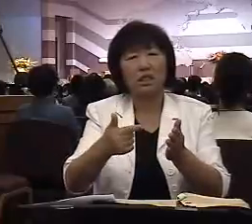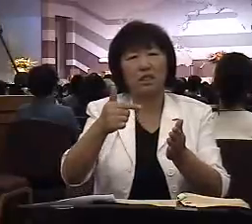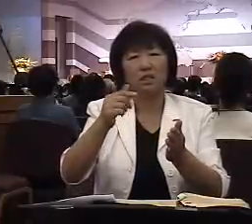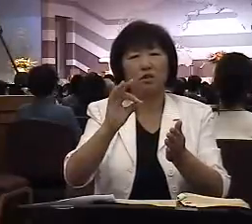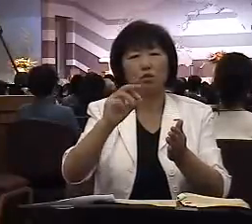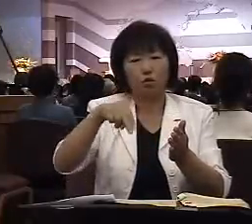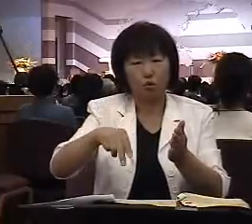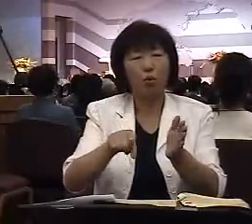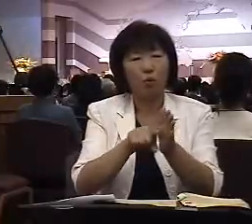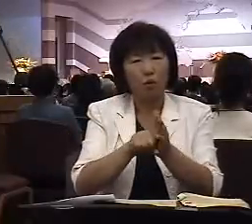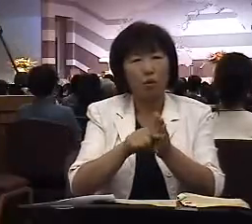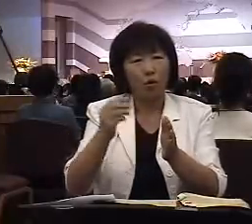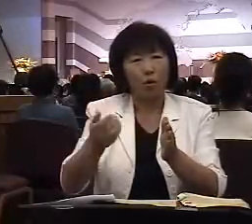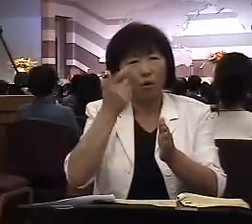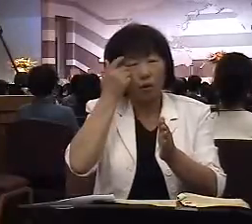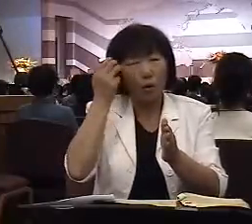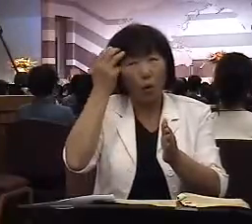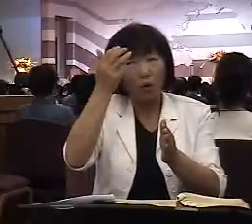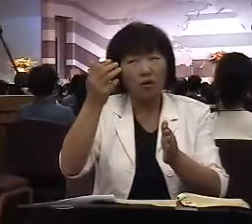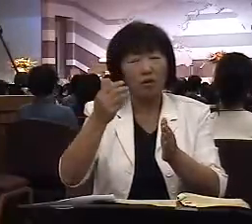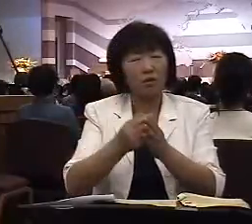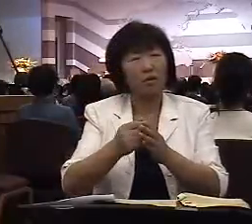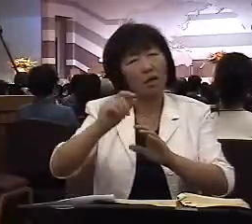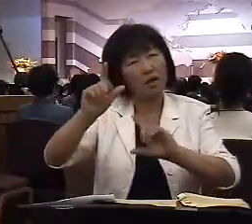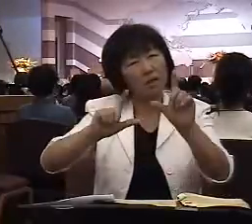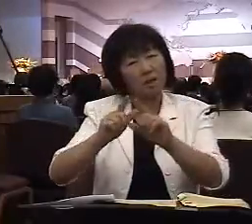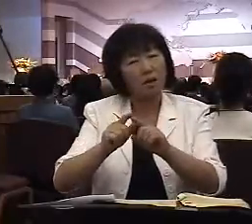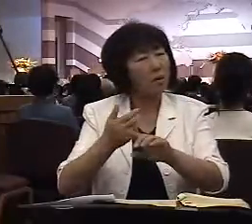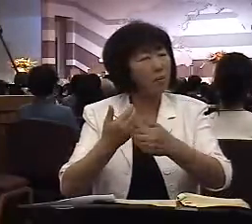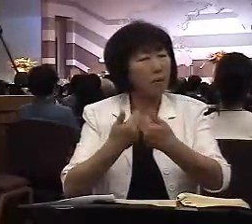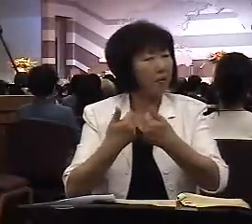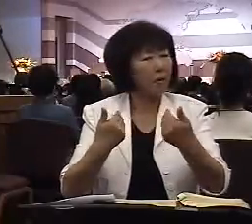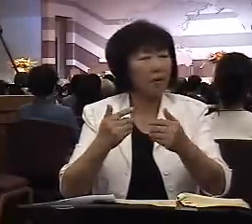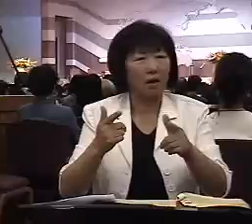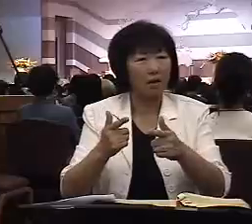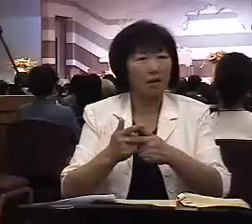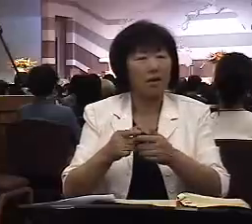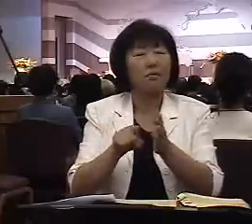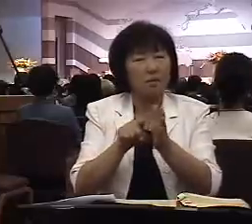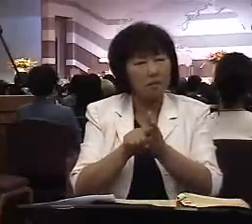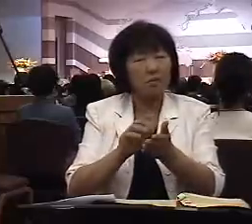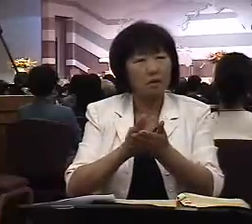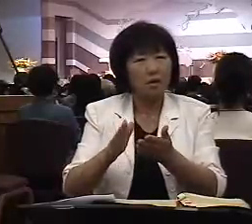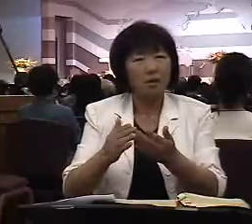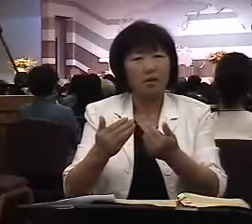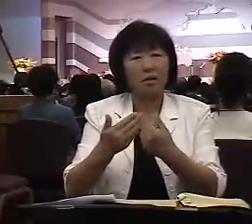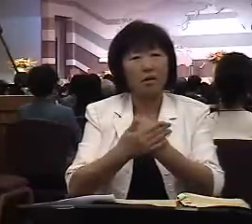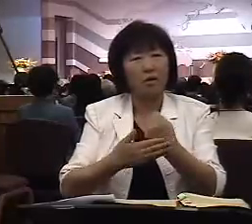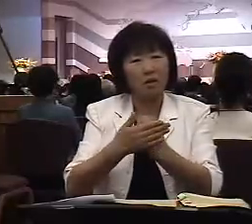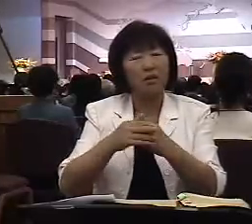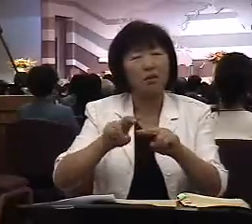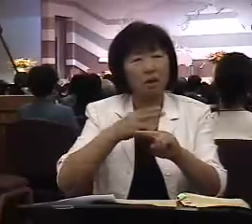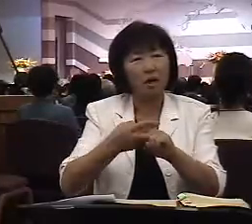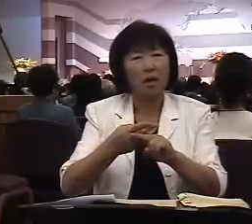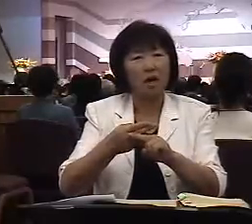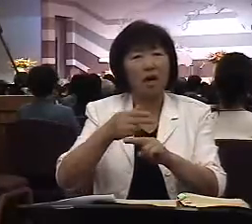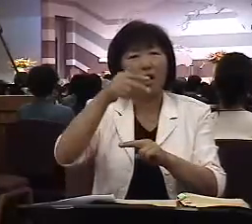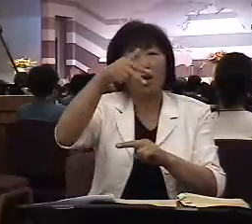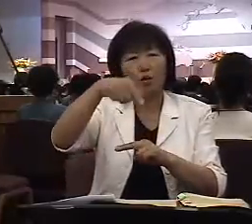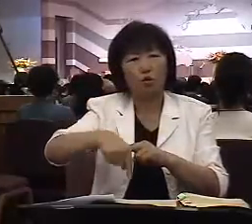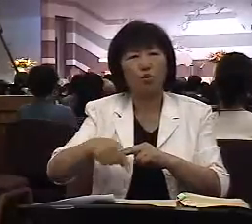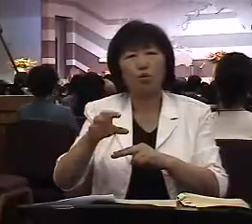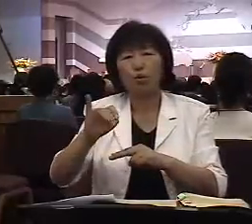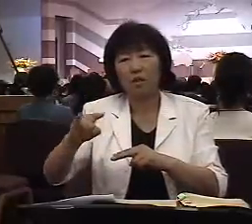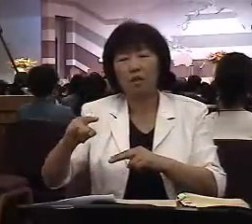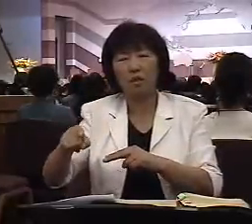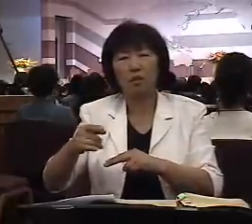그 모든 영적인 현상들을 제가 반대하는 거 아니에요. 믿습니다. 그렇지만 은사주의 위주로 가는 것은 안 되는 것이에요. 그게